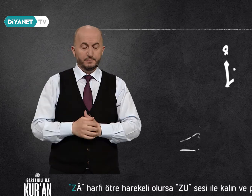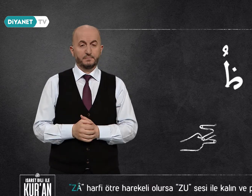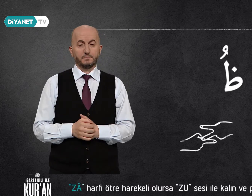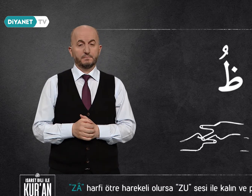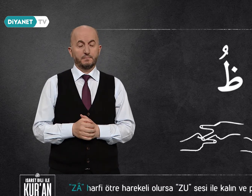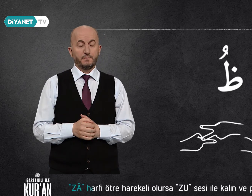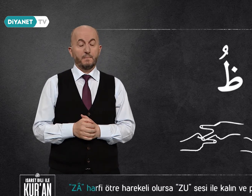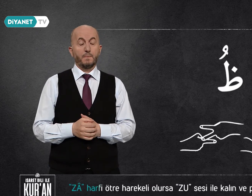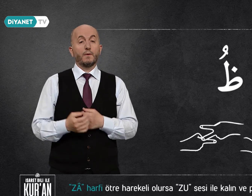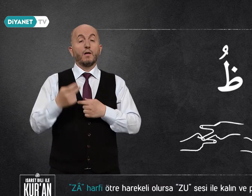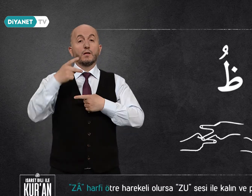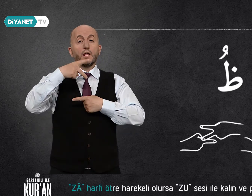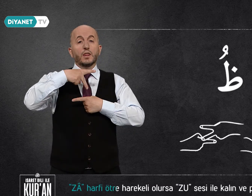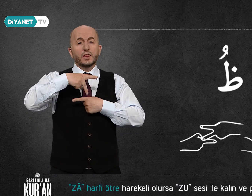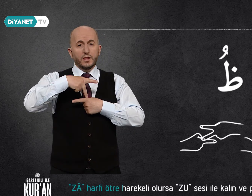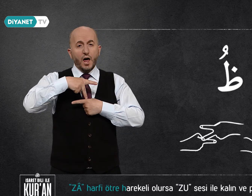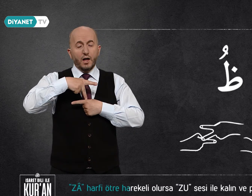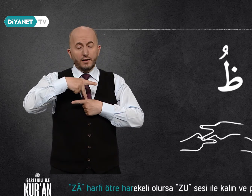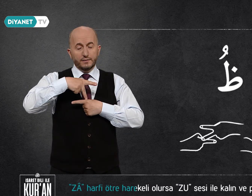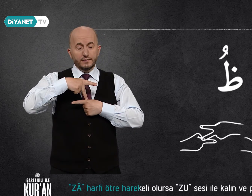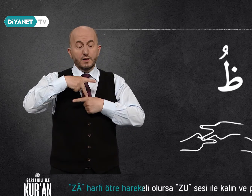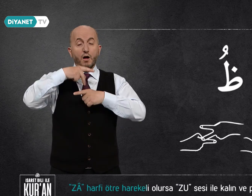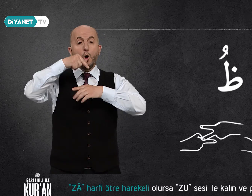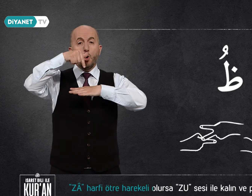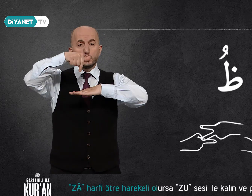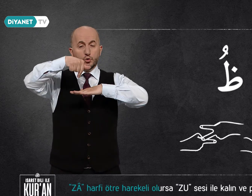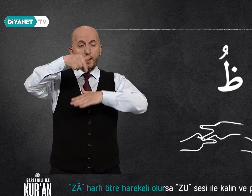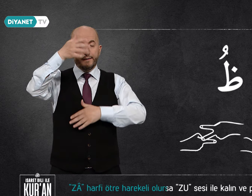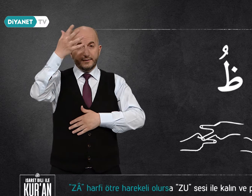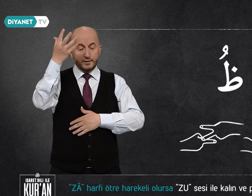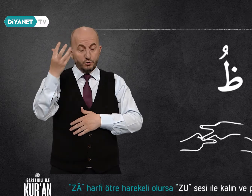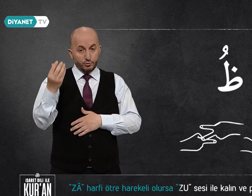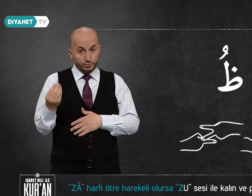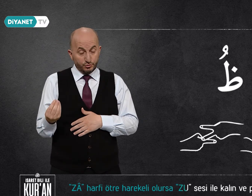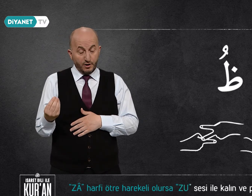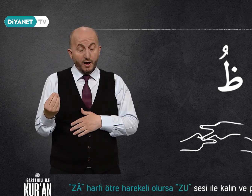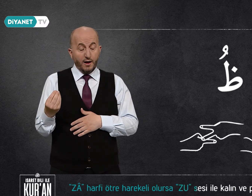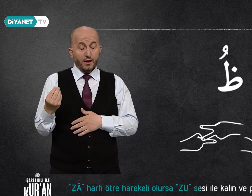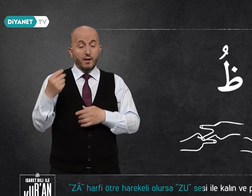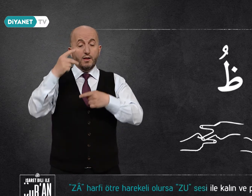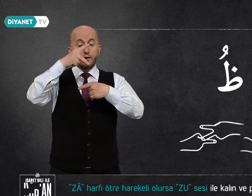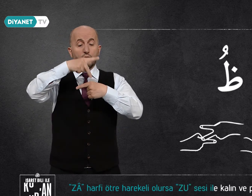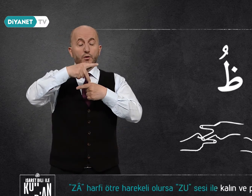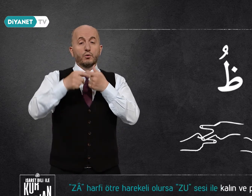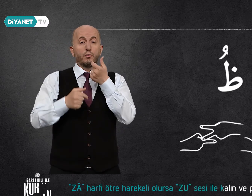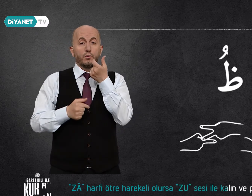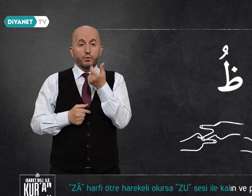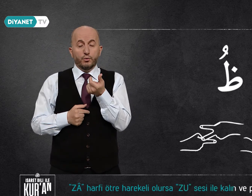va harfi A öte hareketli olursa vurdu sesiyle